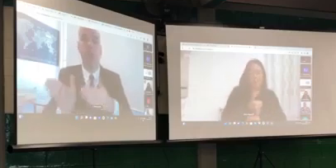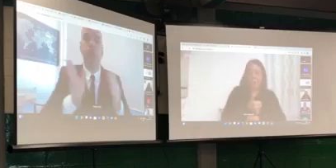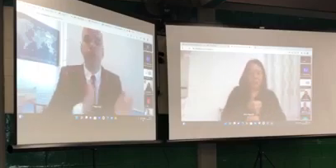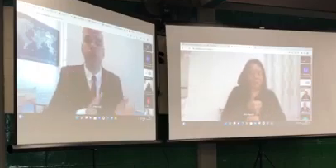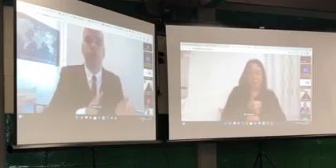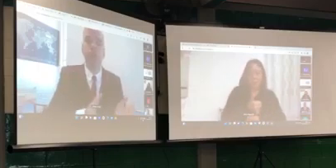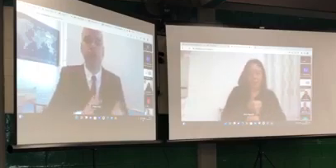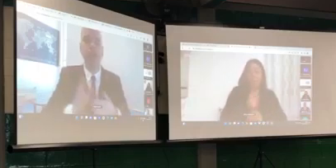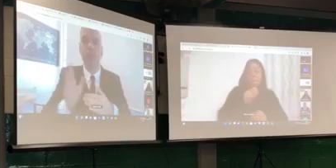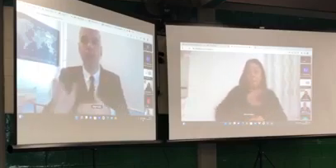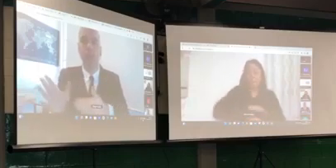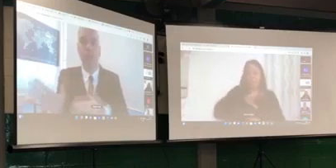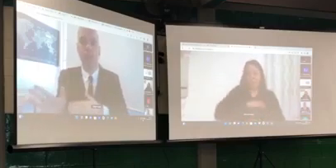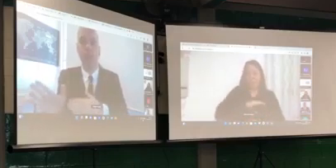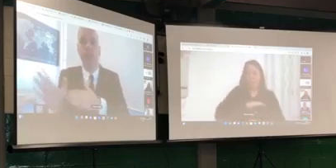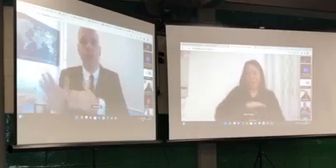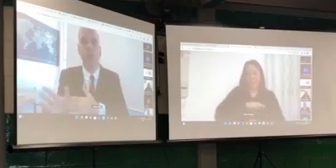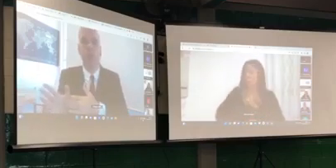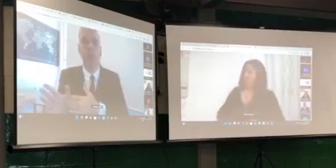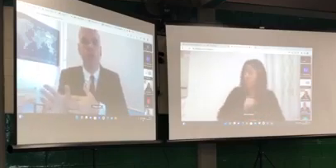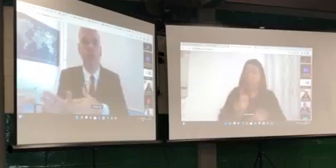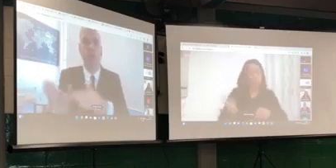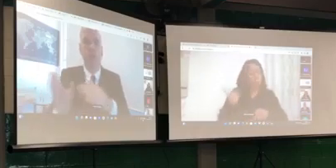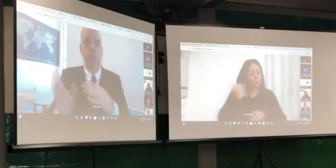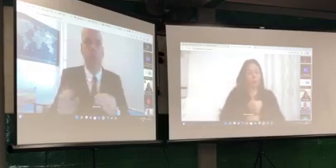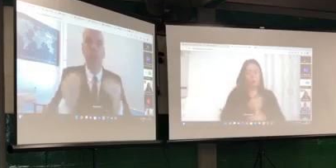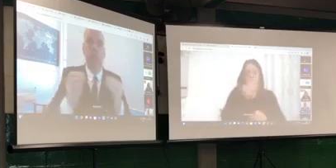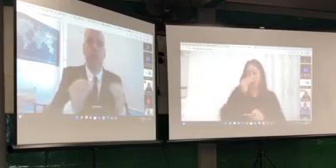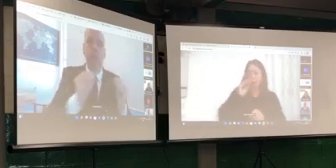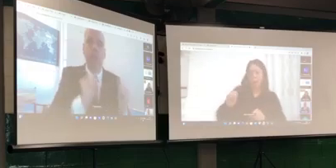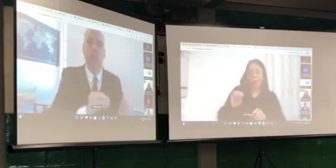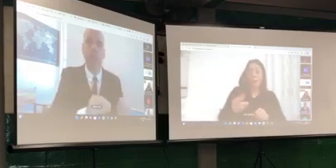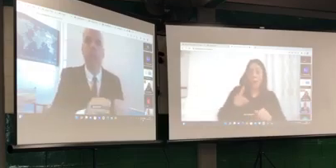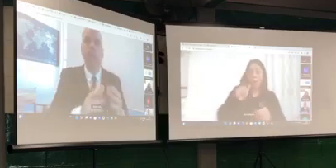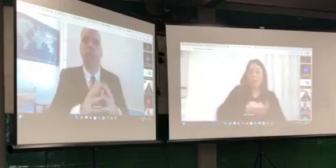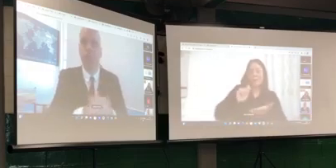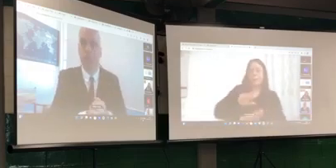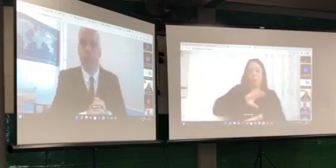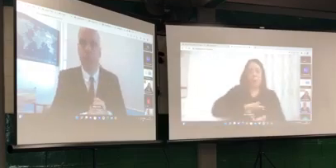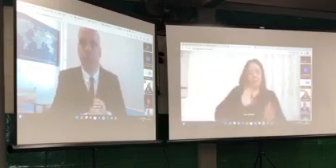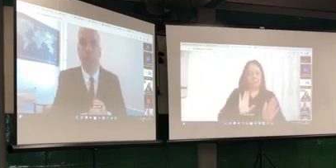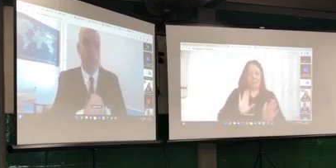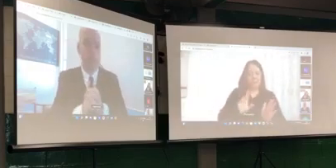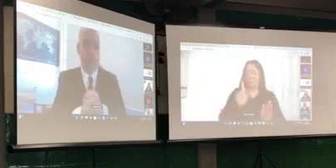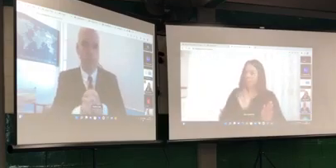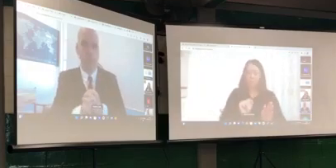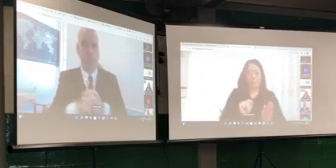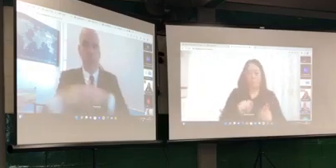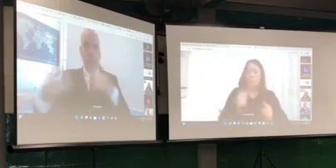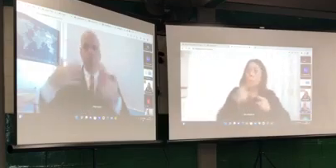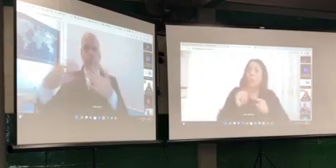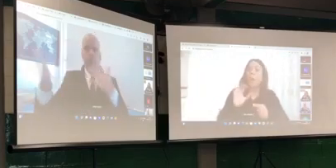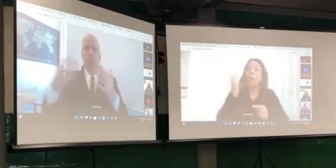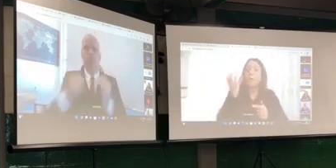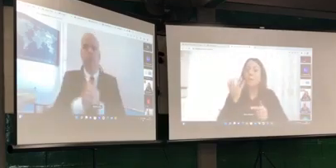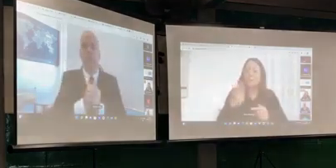pelo português. Ela não pode ser substituída pela modalidade escrita portuguesa. Então, o que acontece? Quando